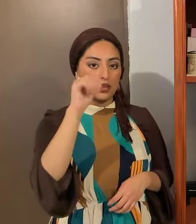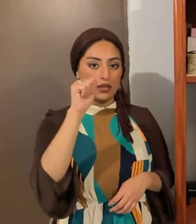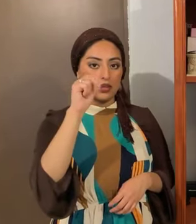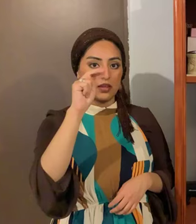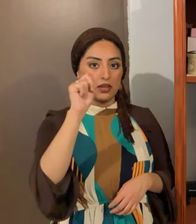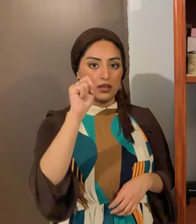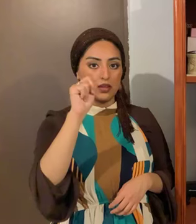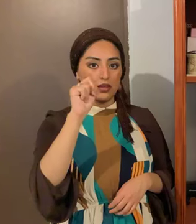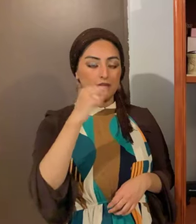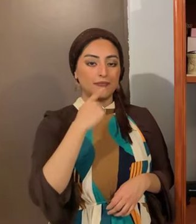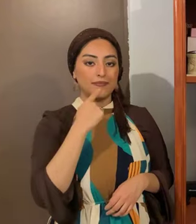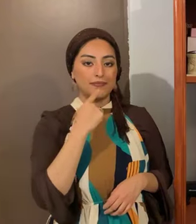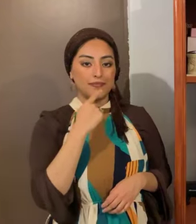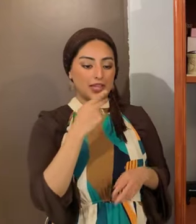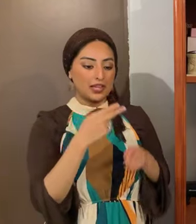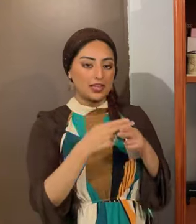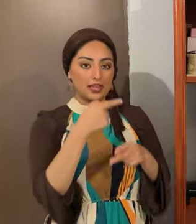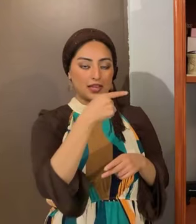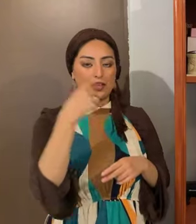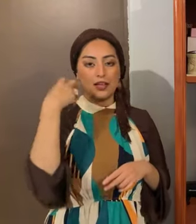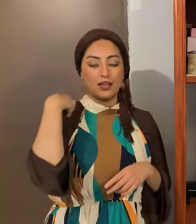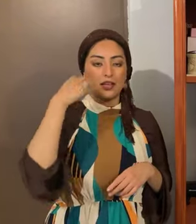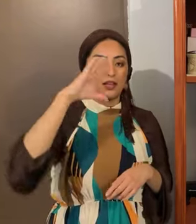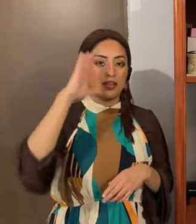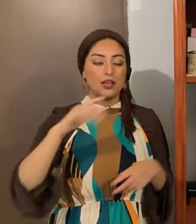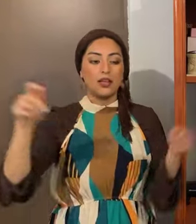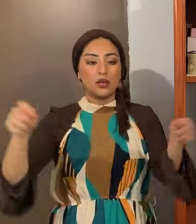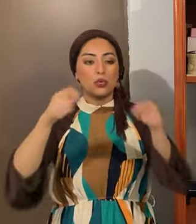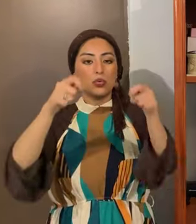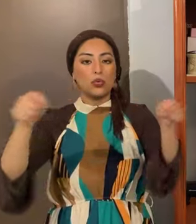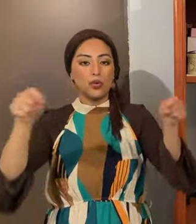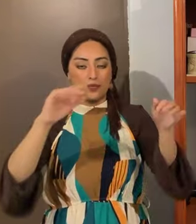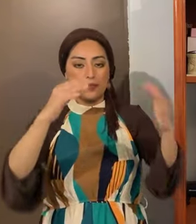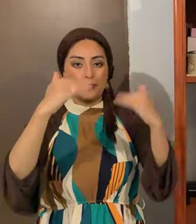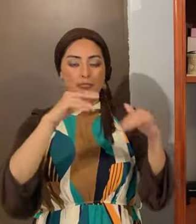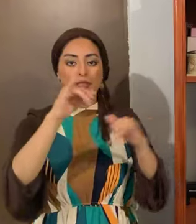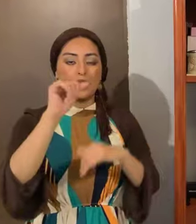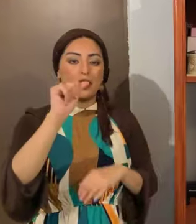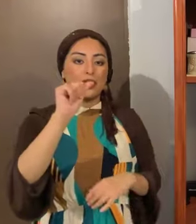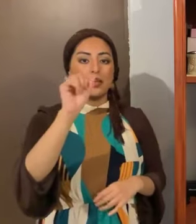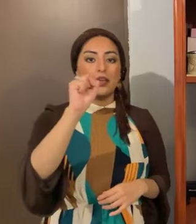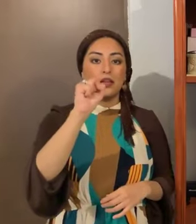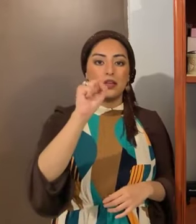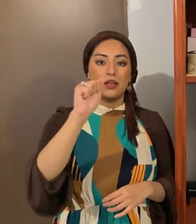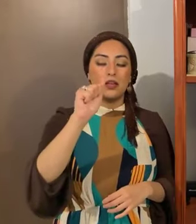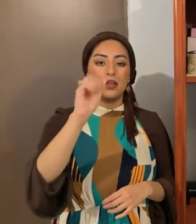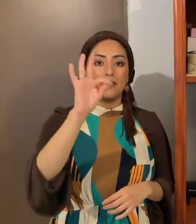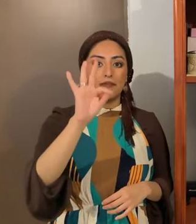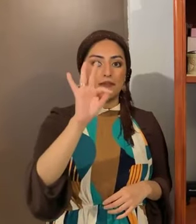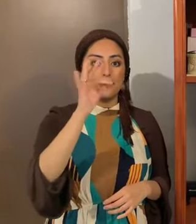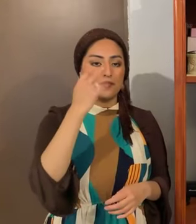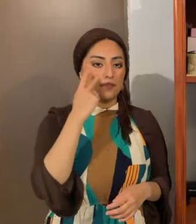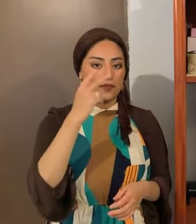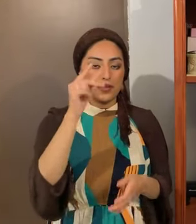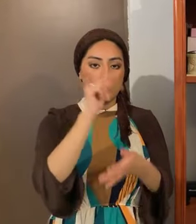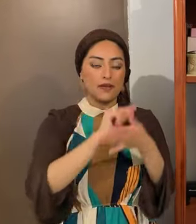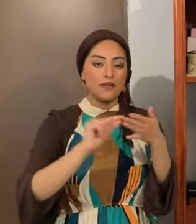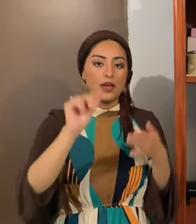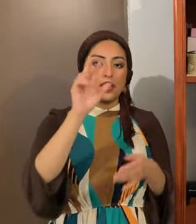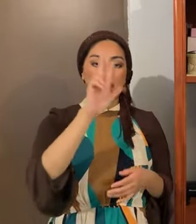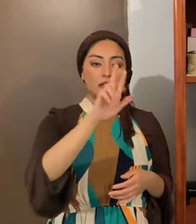aquí mencionado. Era uno de los directores. Ahora, Asaf, vamos a leer el verso